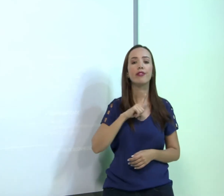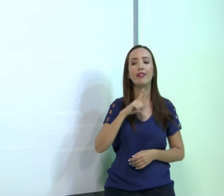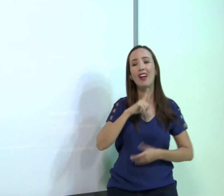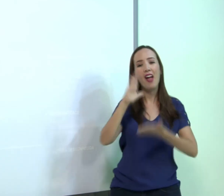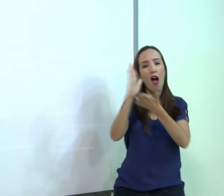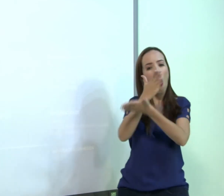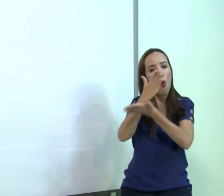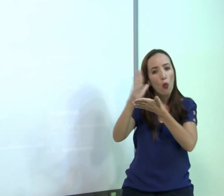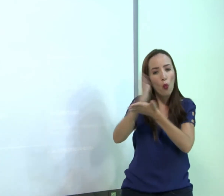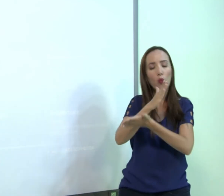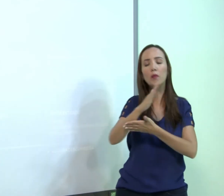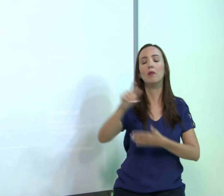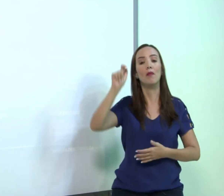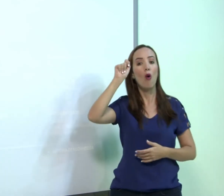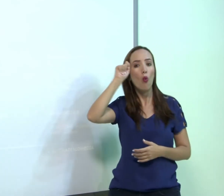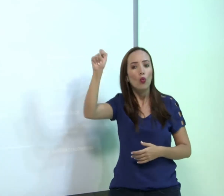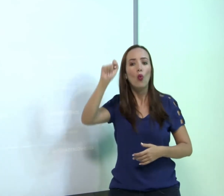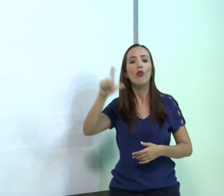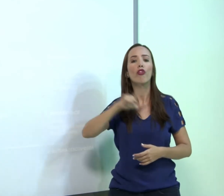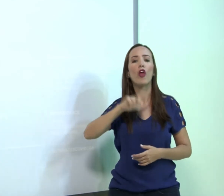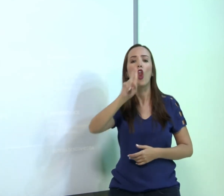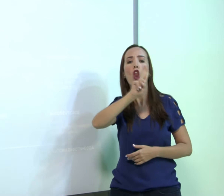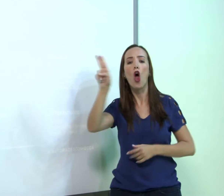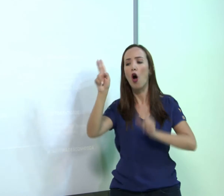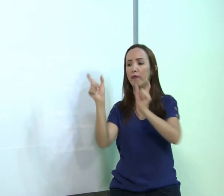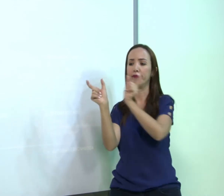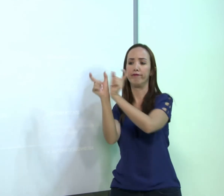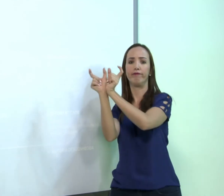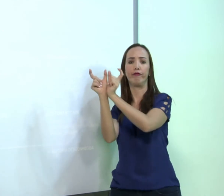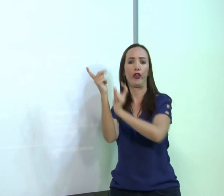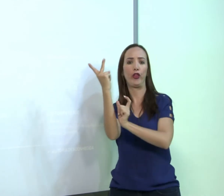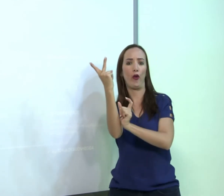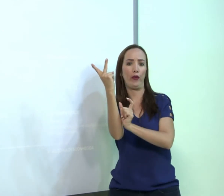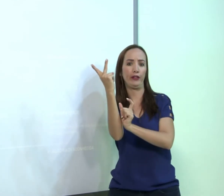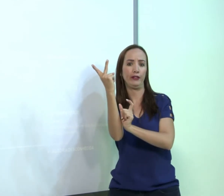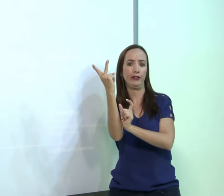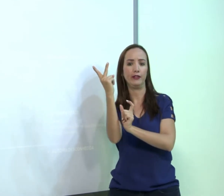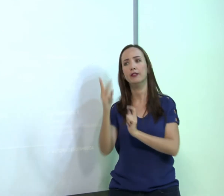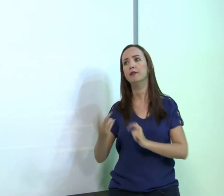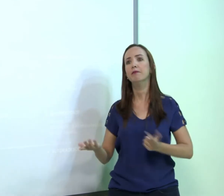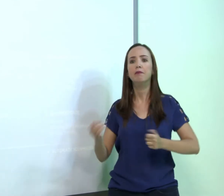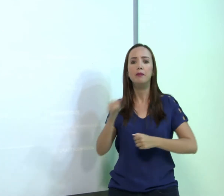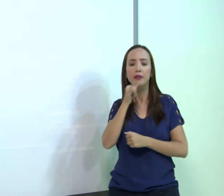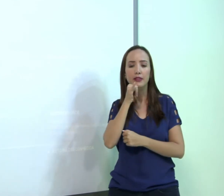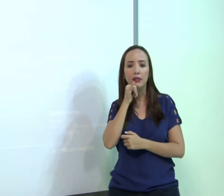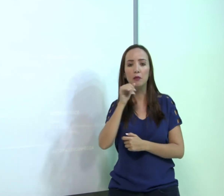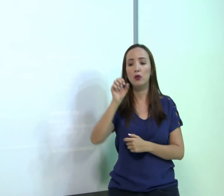Por exemplo, temos autores com nomes compostos. Por